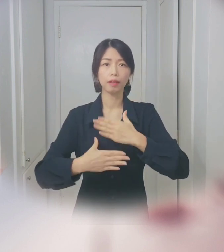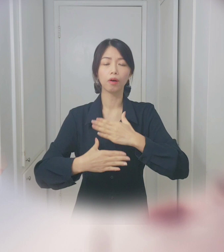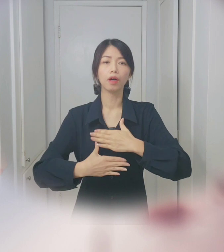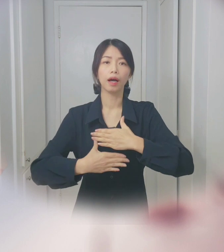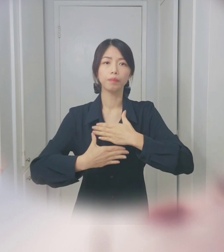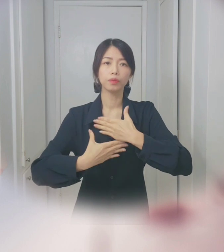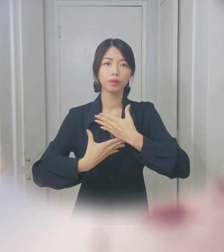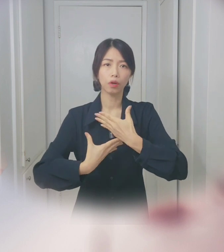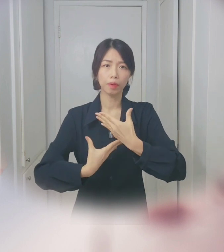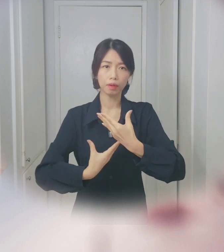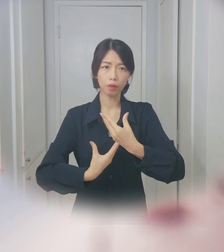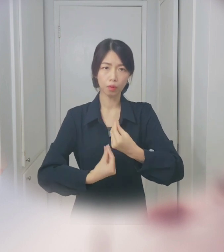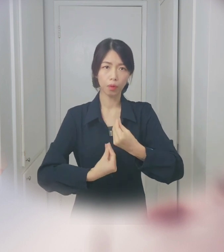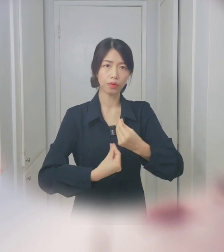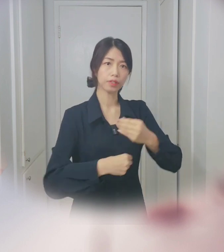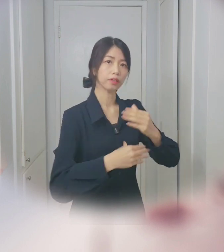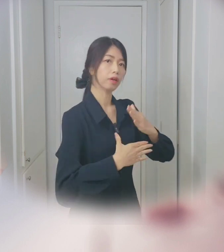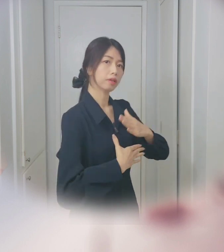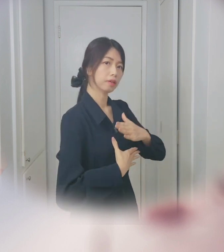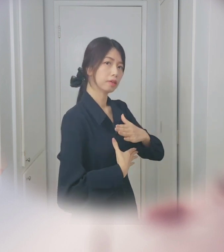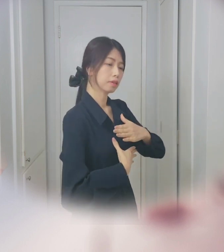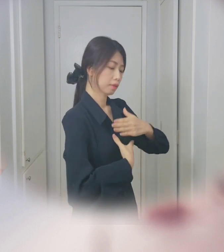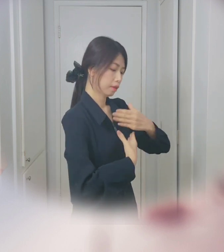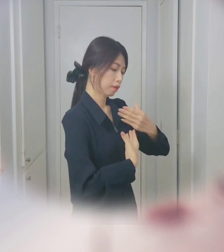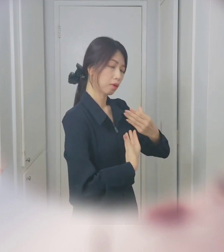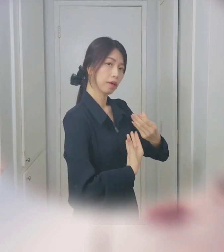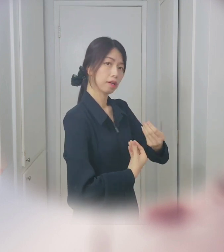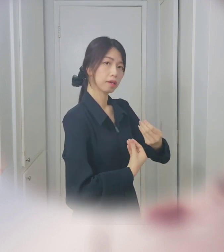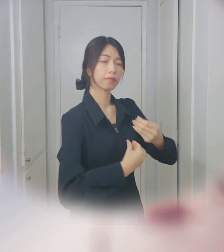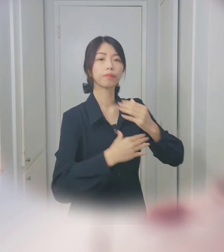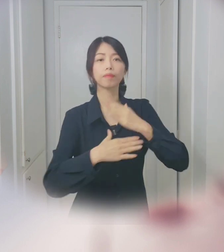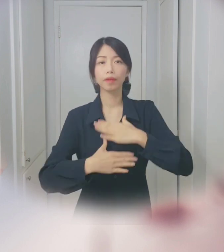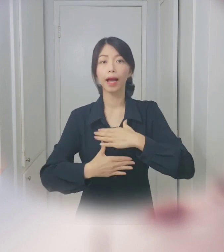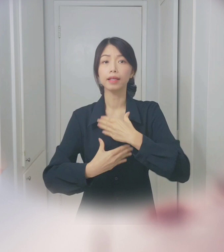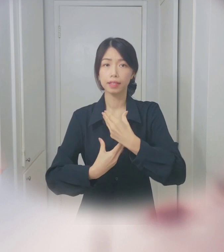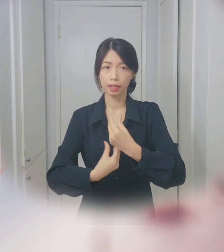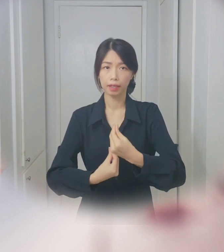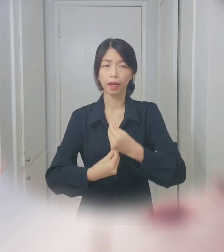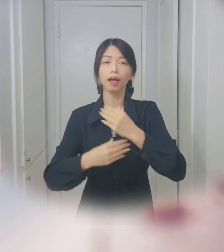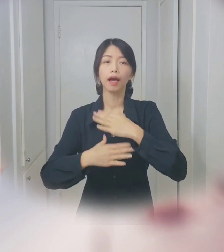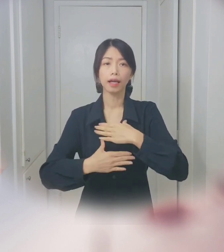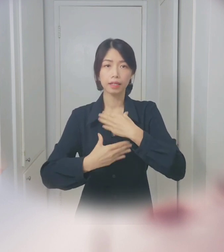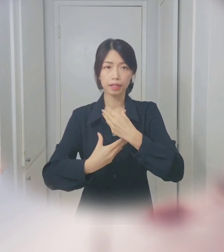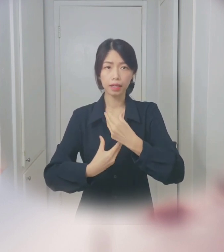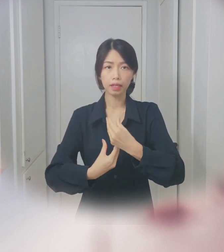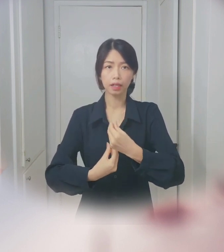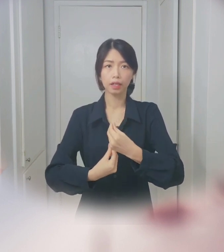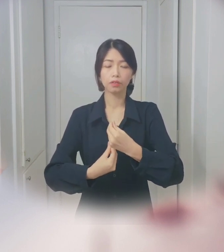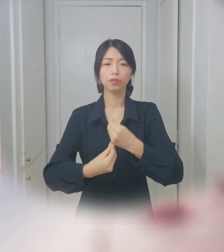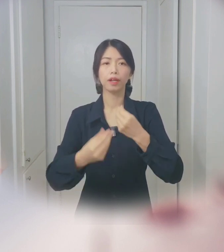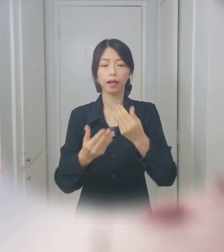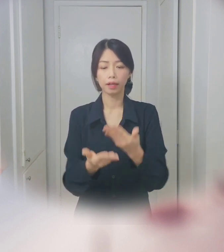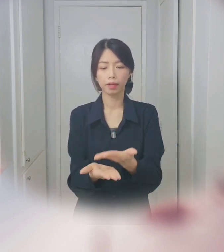상태에서 앞으로 나오면서 손을 모아주시는 거예요. 이렇게 안식 안식